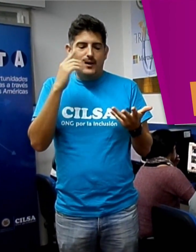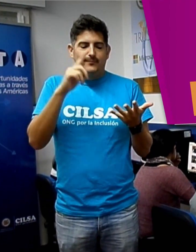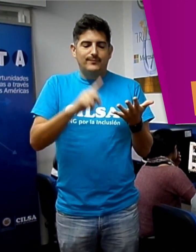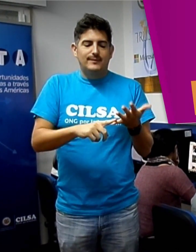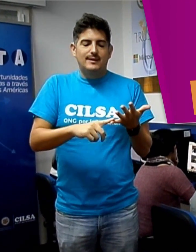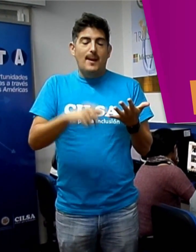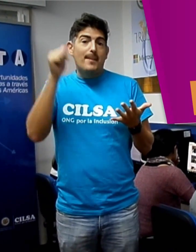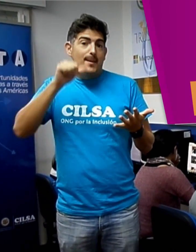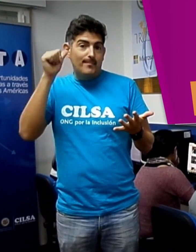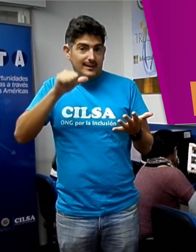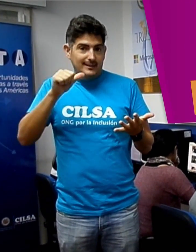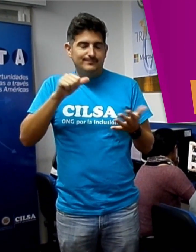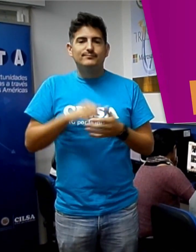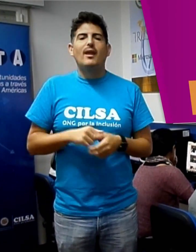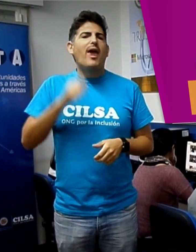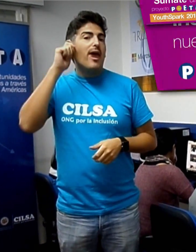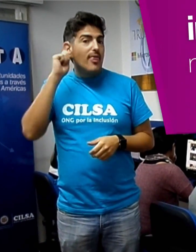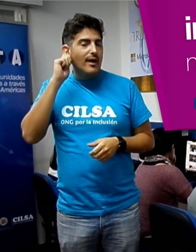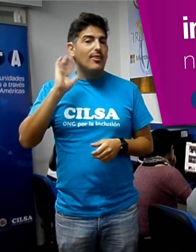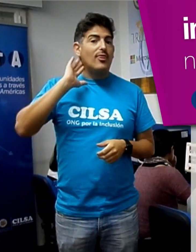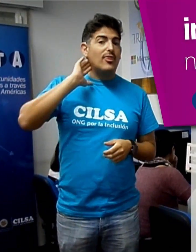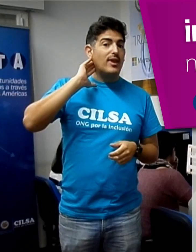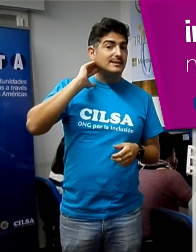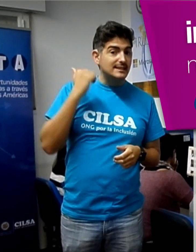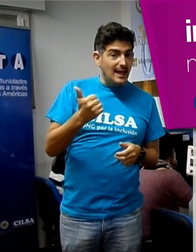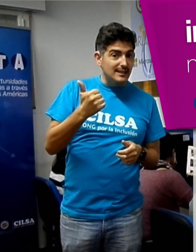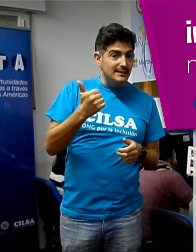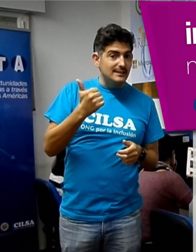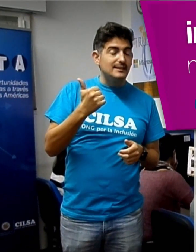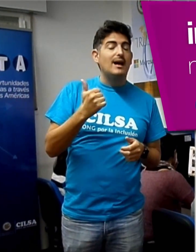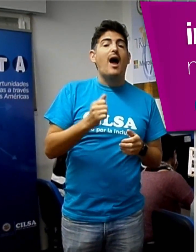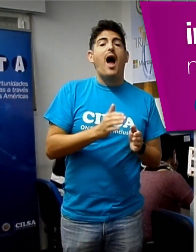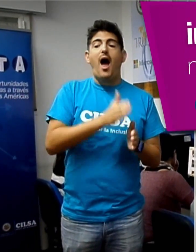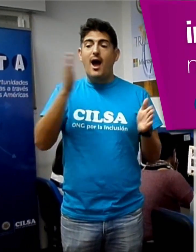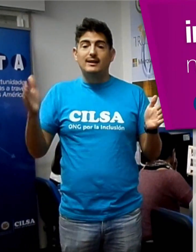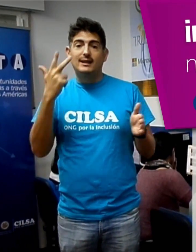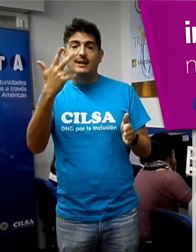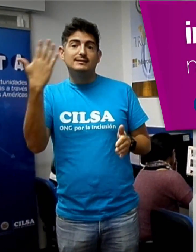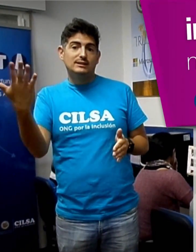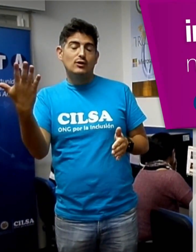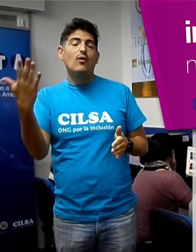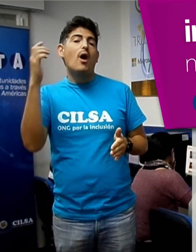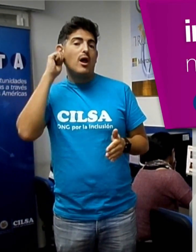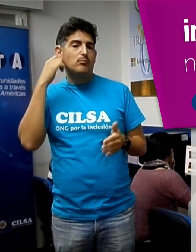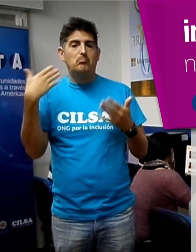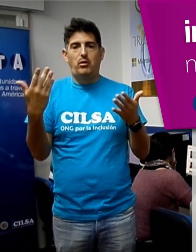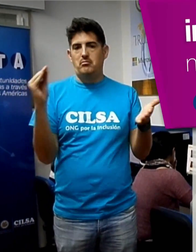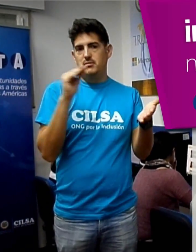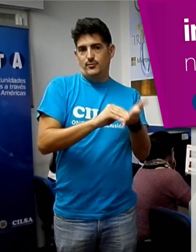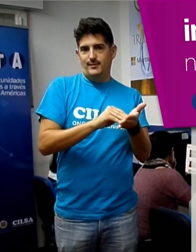Solo tenés que tener entre 16 y 35 años e inscribirte en uno de nuestros 5 centros Poeta Silsa.